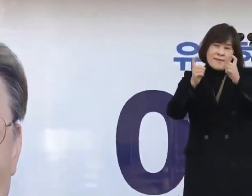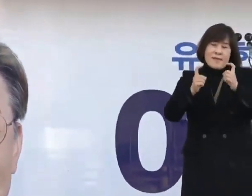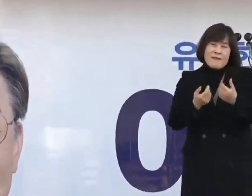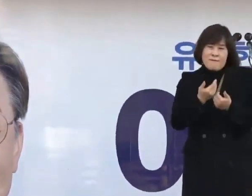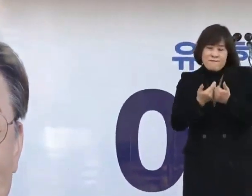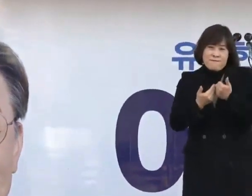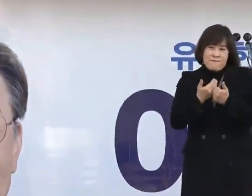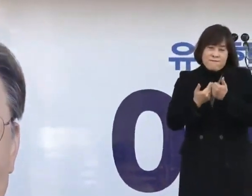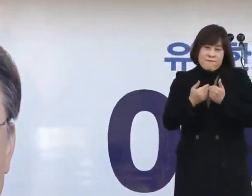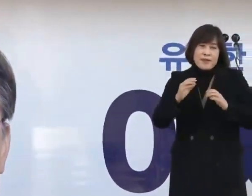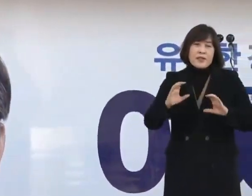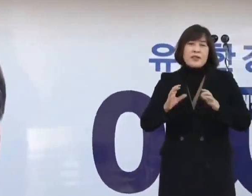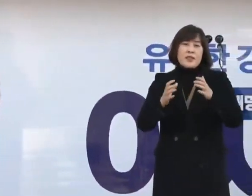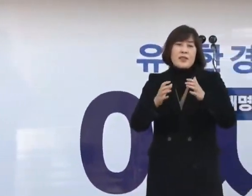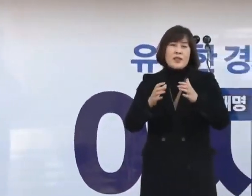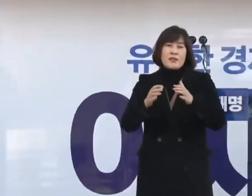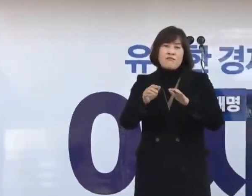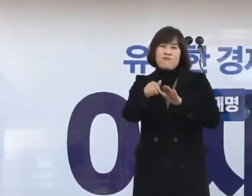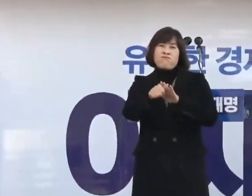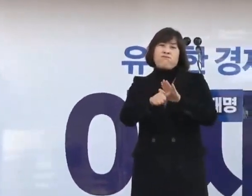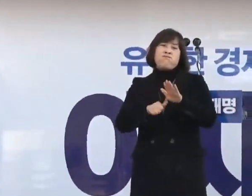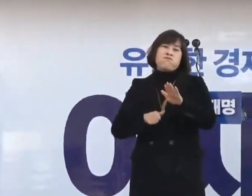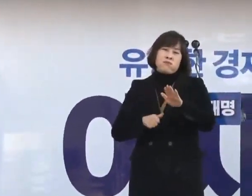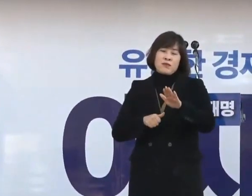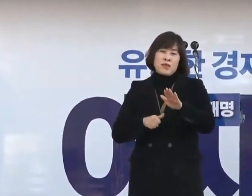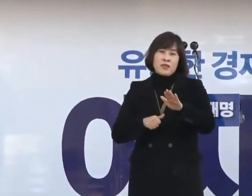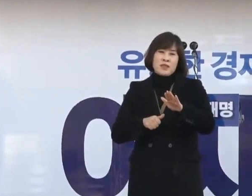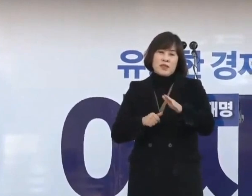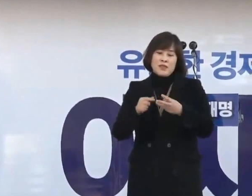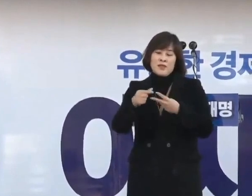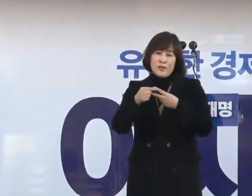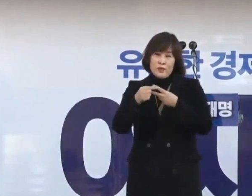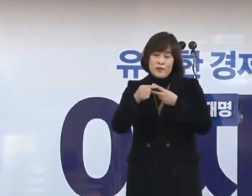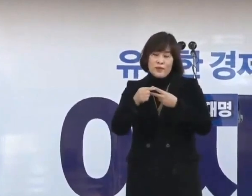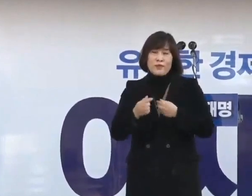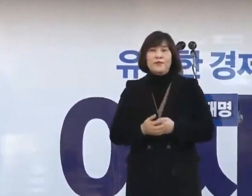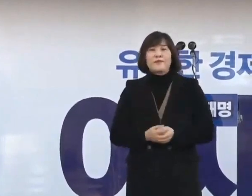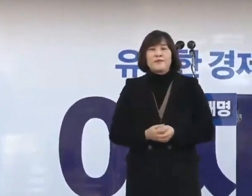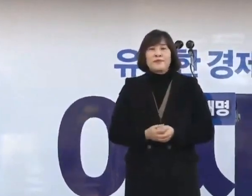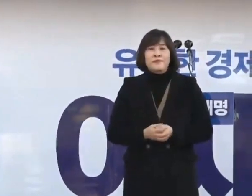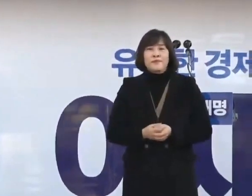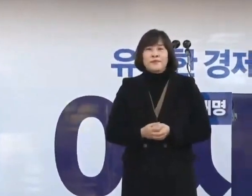빠져서 나라가 뒤로 후퇴하는 그런 대한민국.